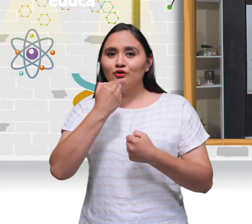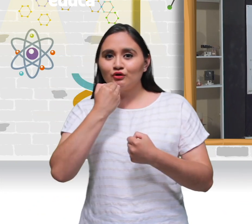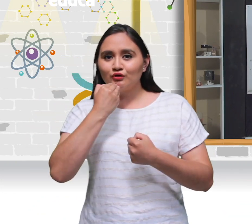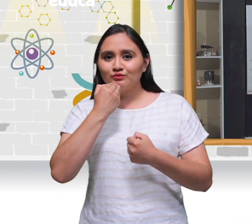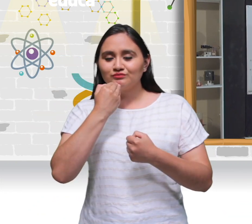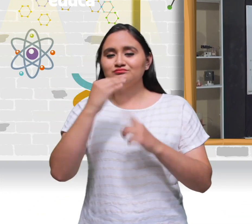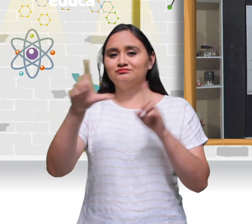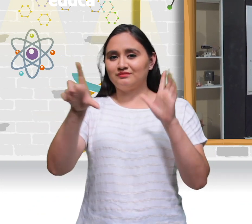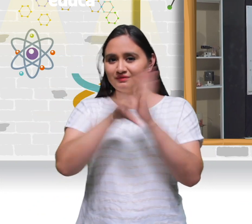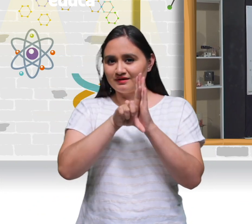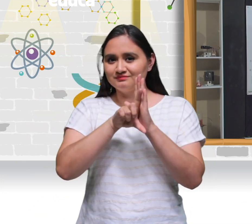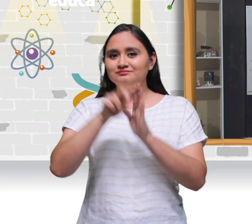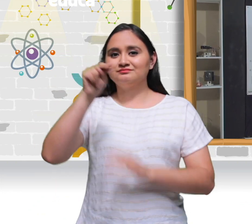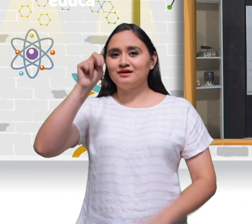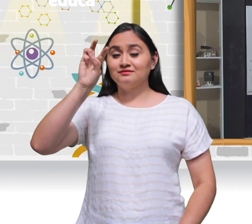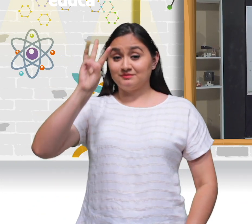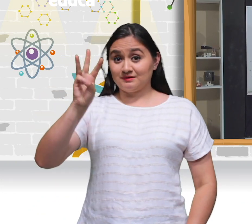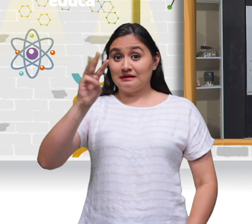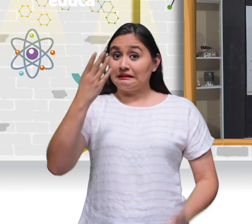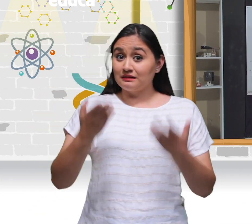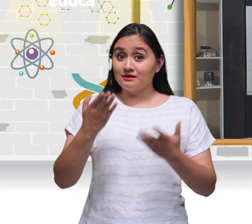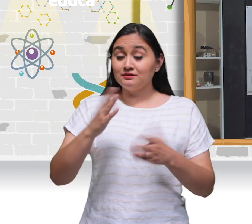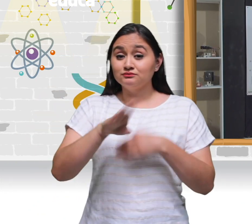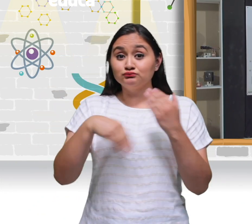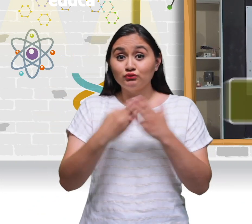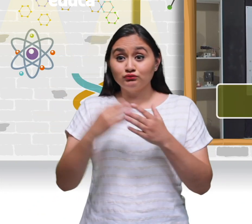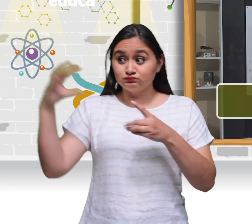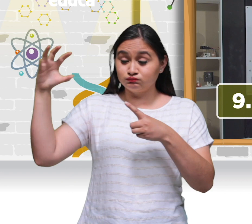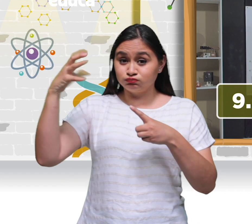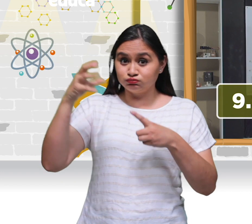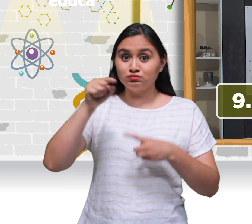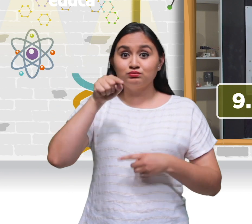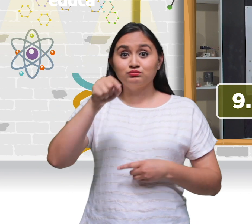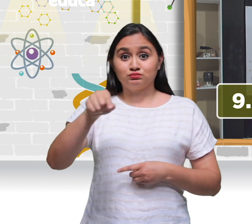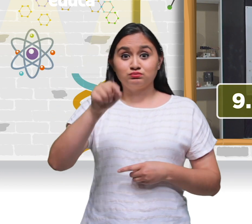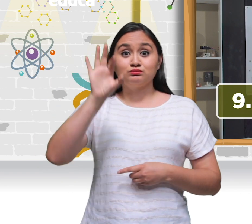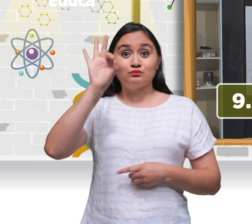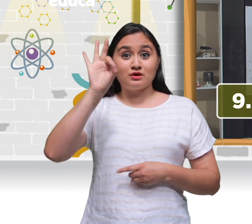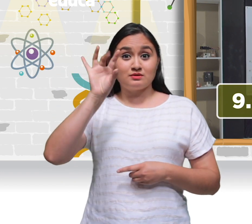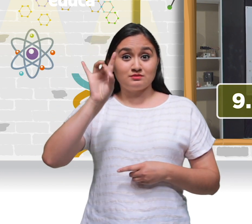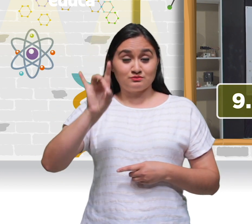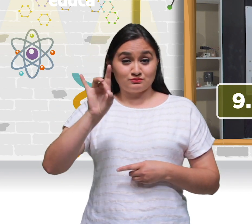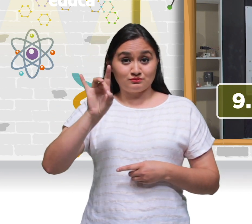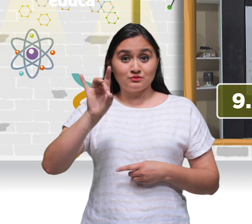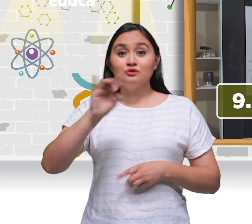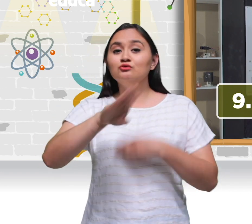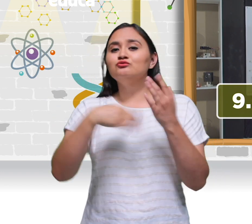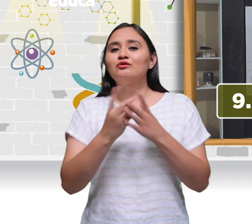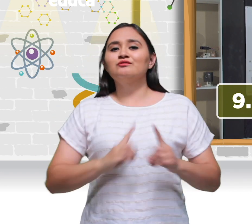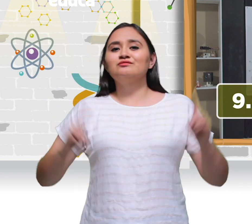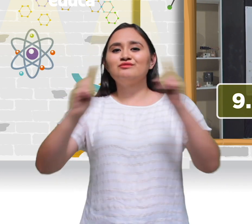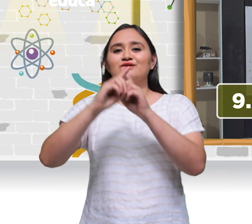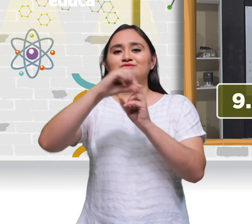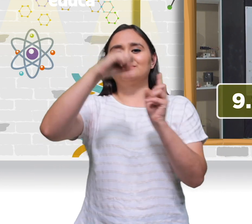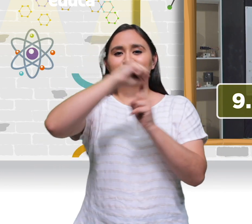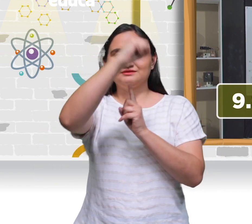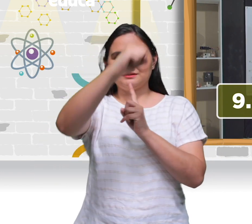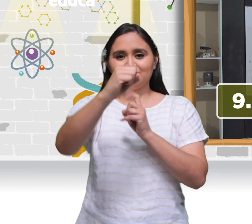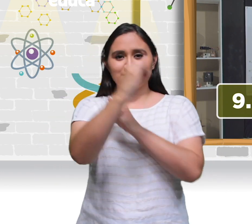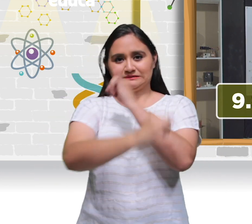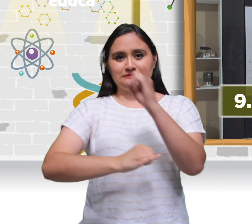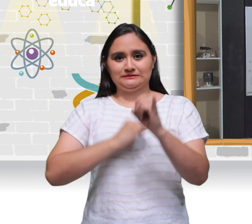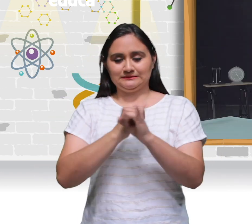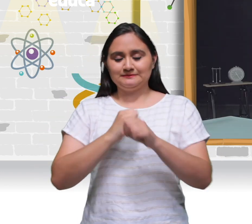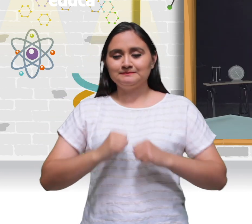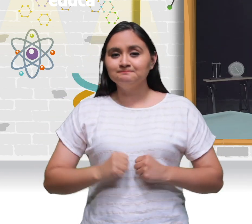tiene como unidad de medida el newton, y si es que vas a utilizar la gravedad con el valor de 9.8, debes asegurarte de que todos los datos pertenezcan al